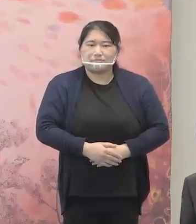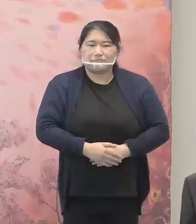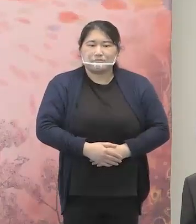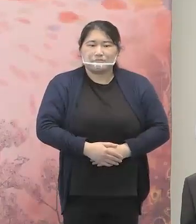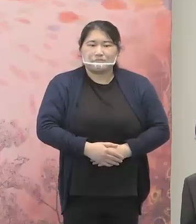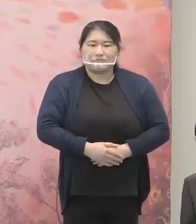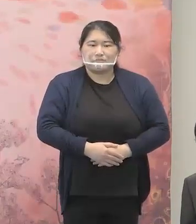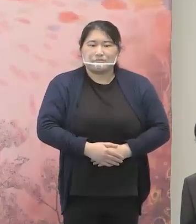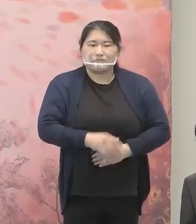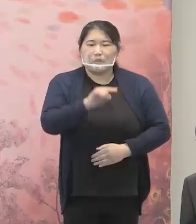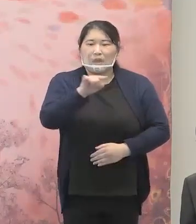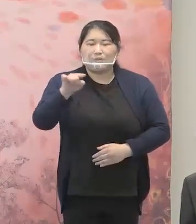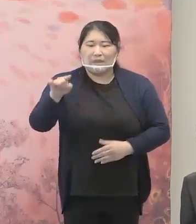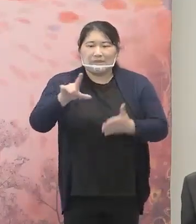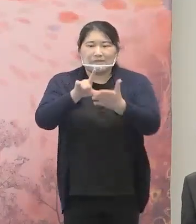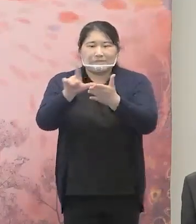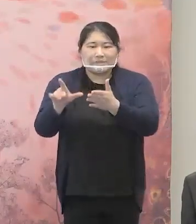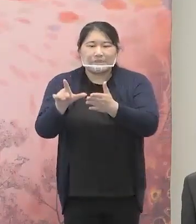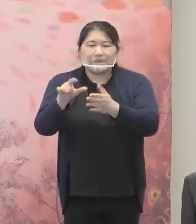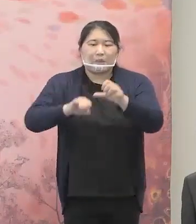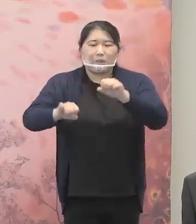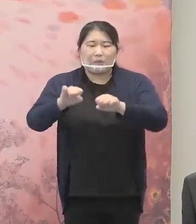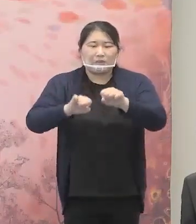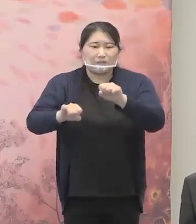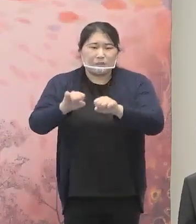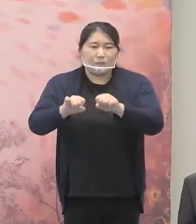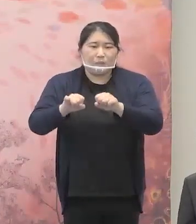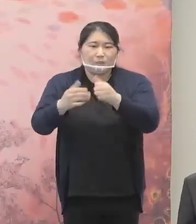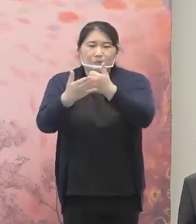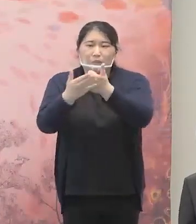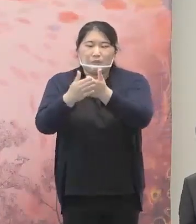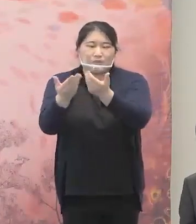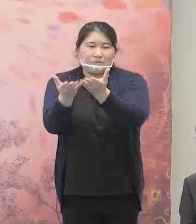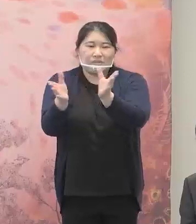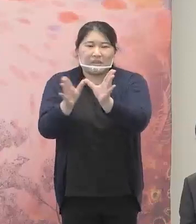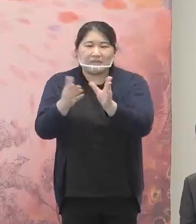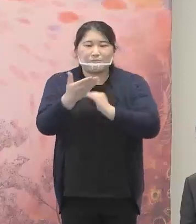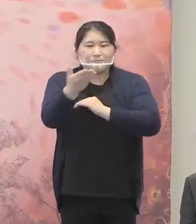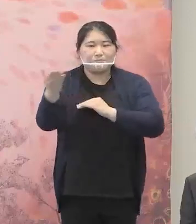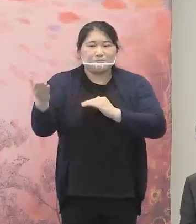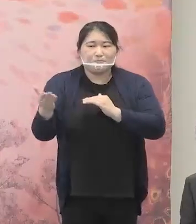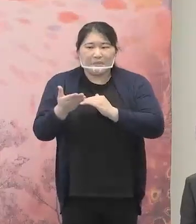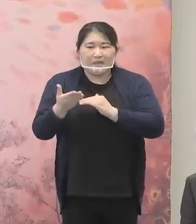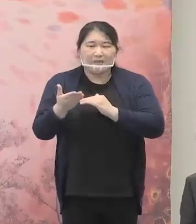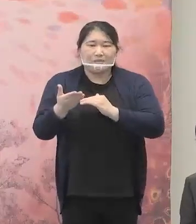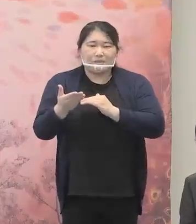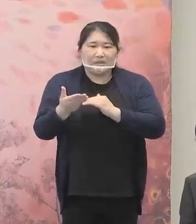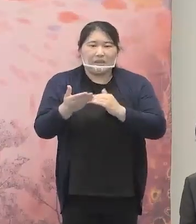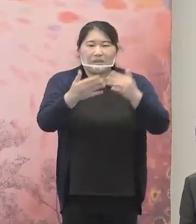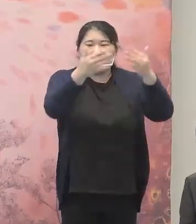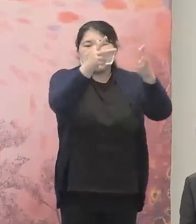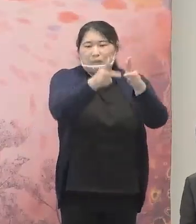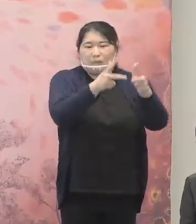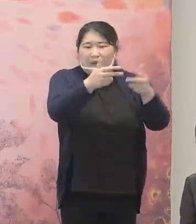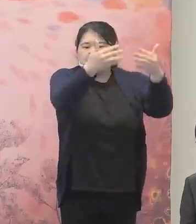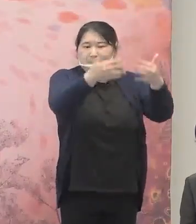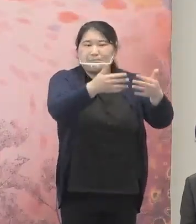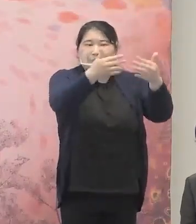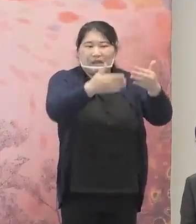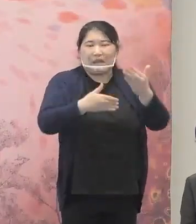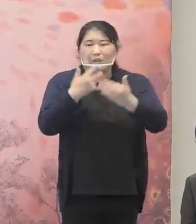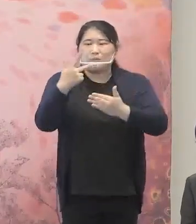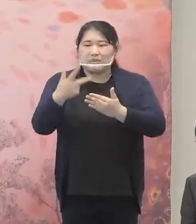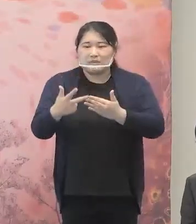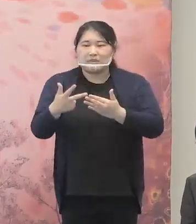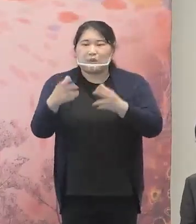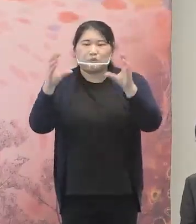と、それぞれの地域おこし協力隊の皆さんのご協力で、いわゆる動画をこう放送したり、あとは青森市からの、情報、イ